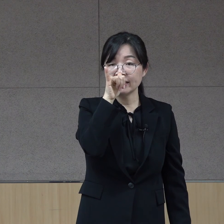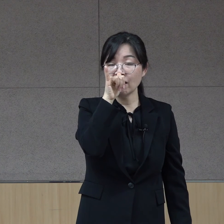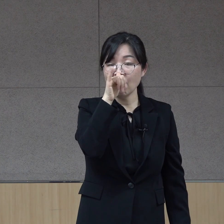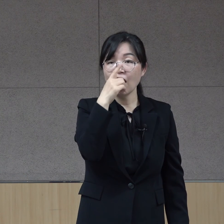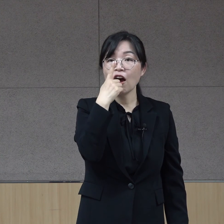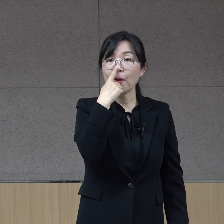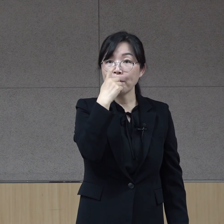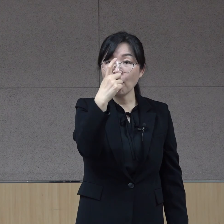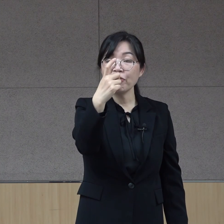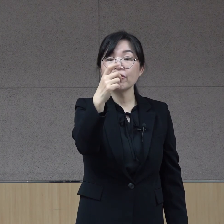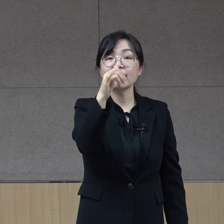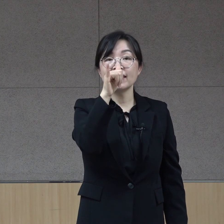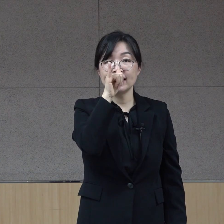그래서 있다.